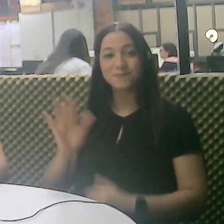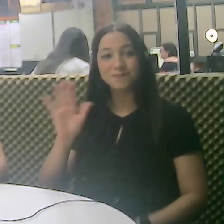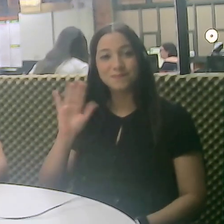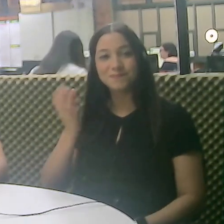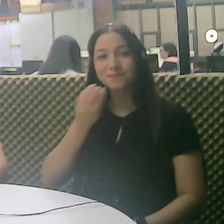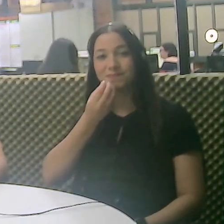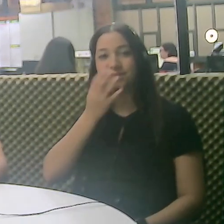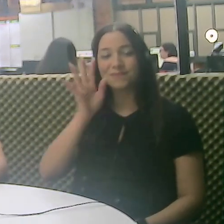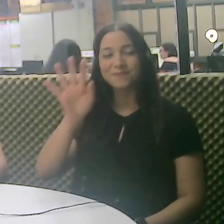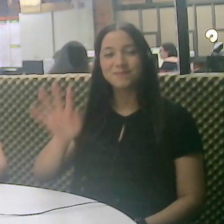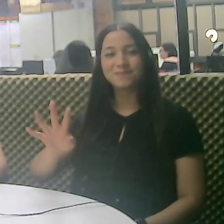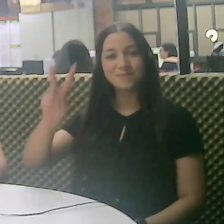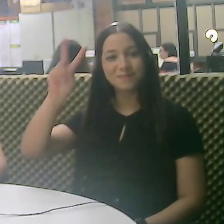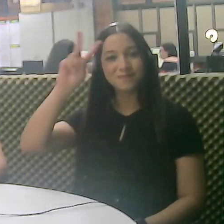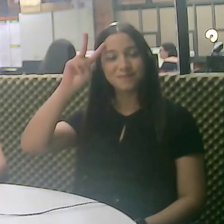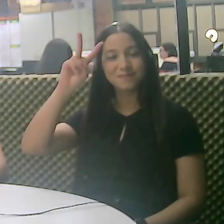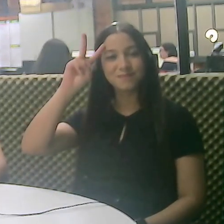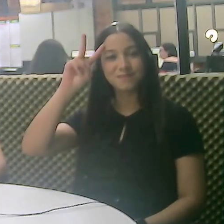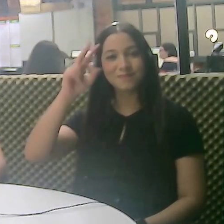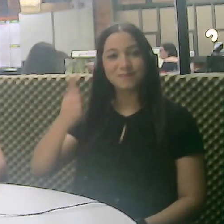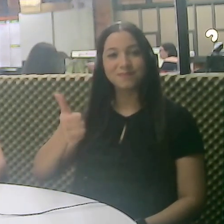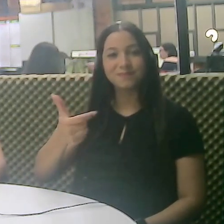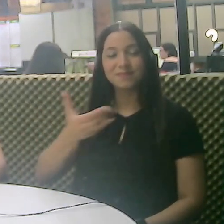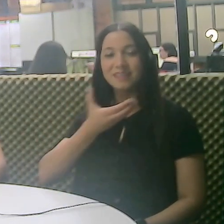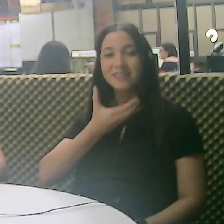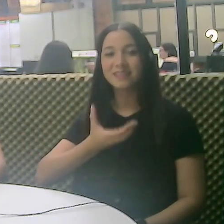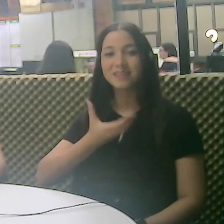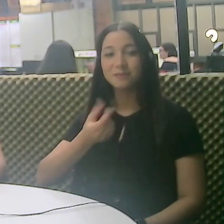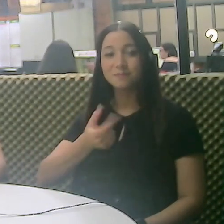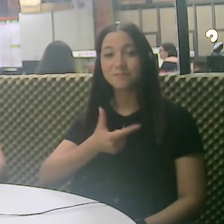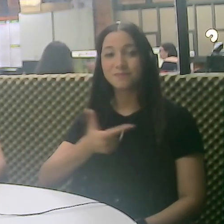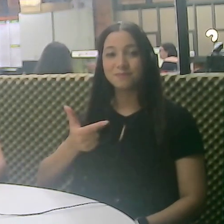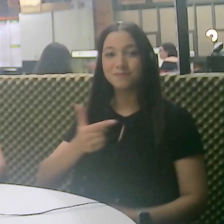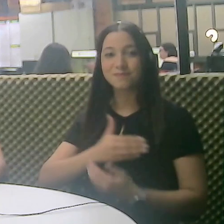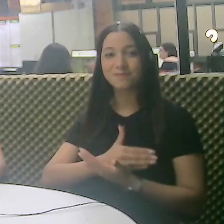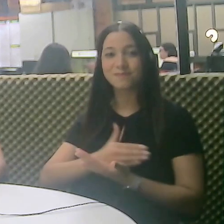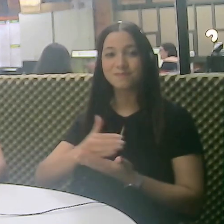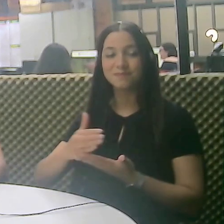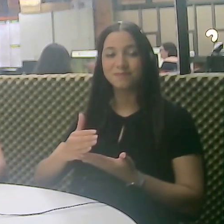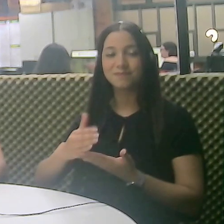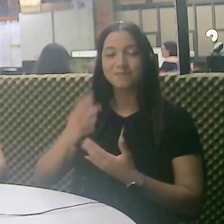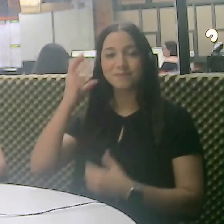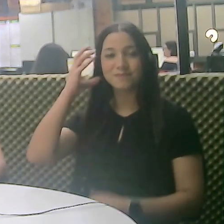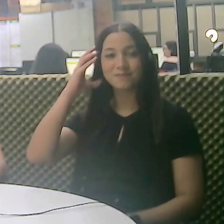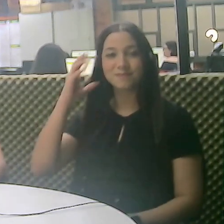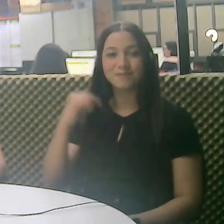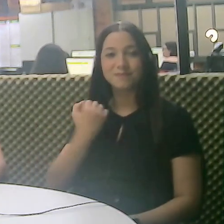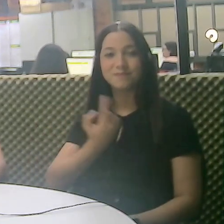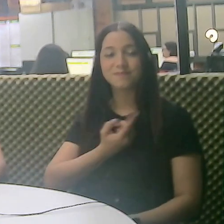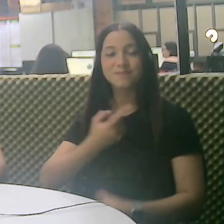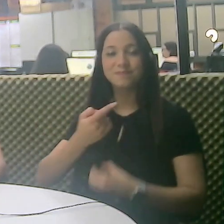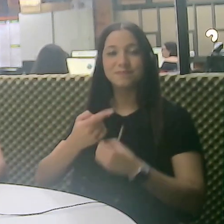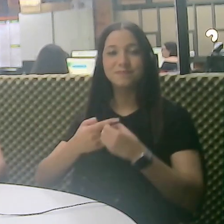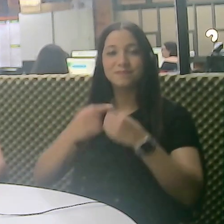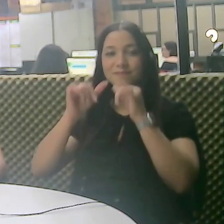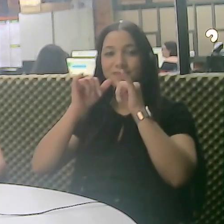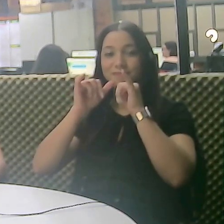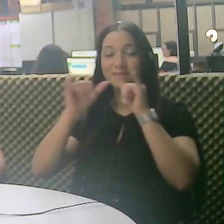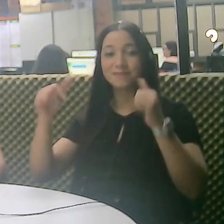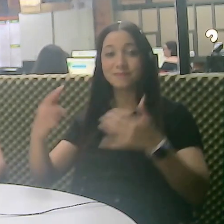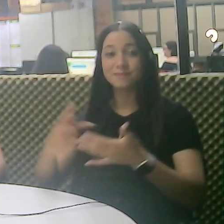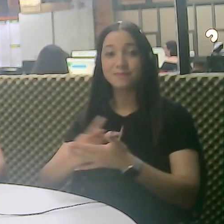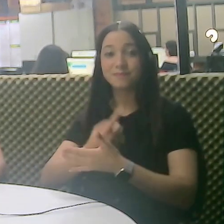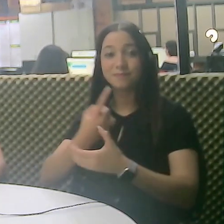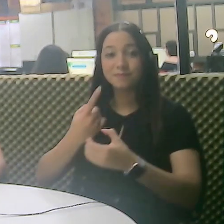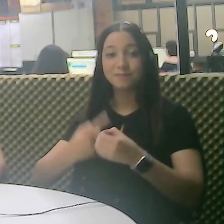Olá, boa tarde. Hoje é segunda-feira, dia 12 de dezembro de 2022. Está no ar a Rádio Nossa Cidade com um boletim de notícias sobre o que de